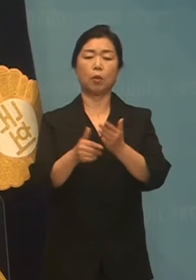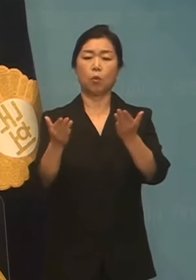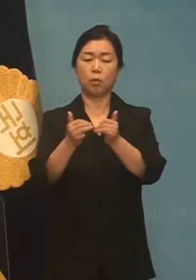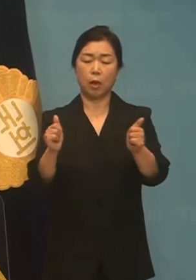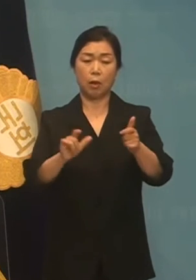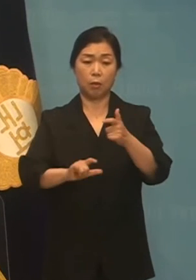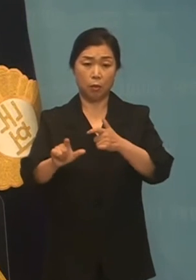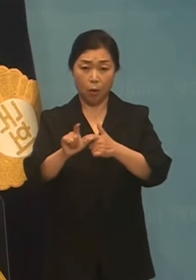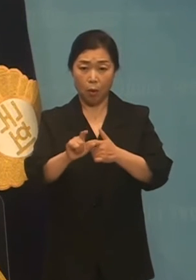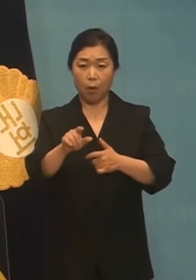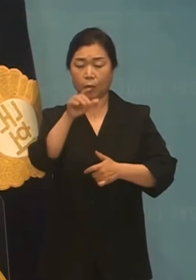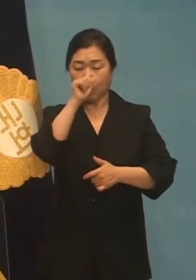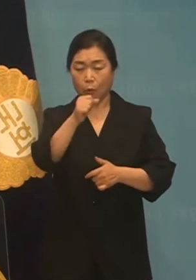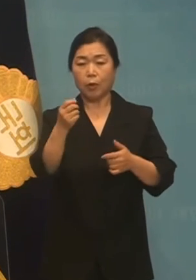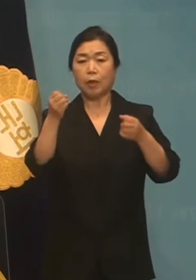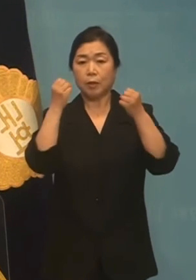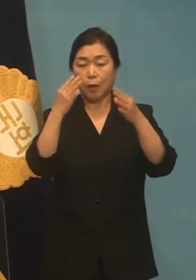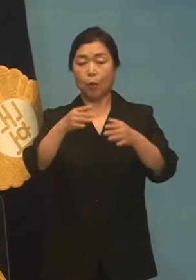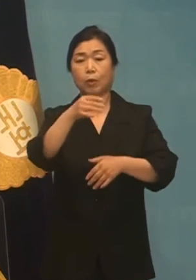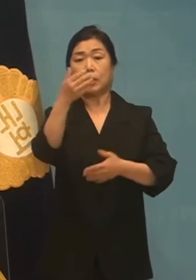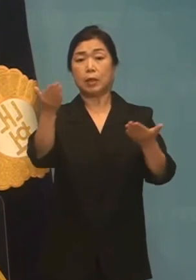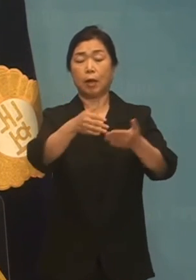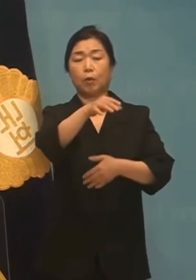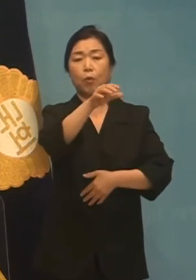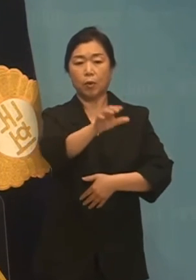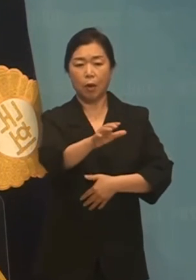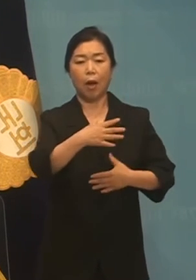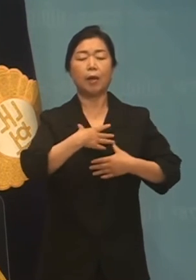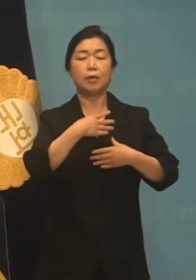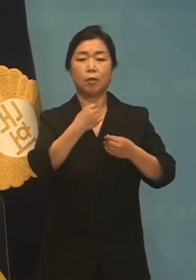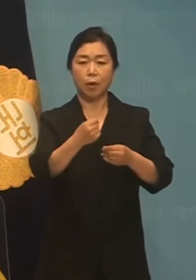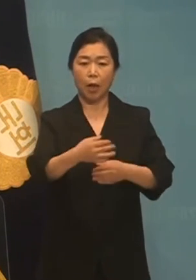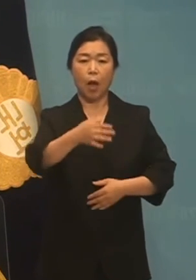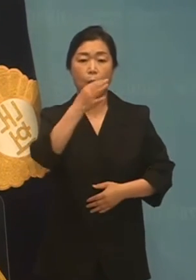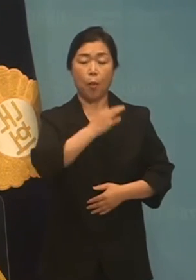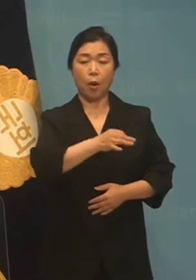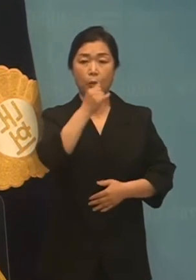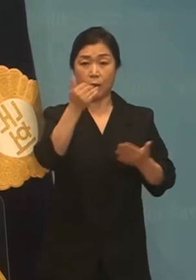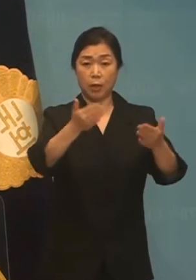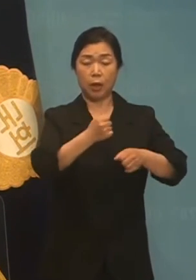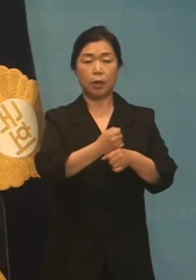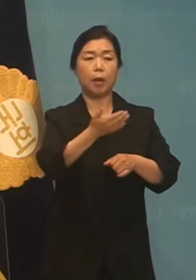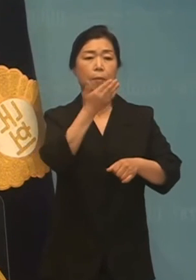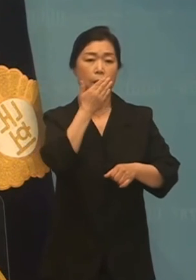더 좋은, 더 새로운 직종에서 더 안정하고 보람되게 일할 수